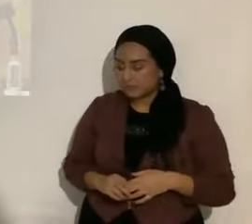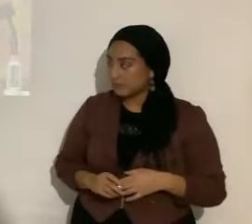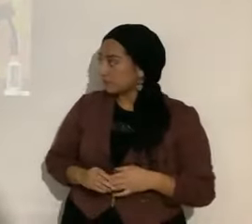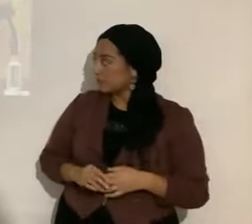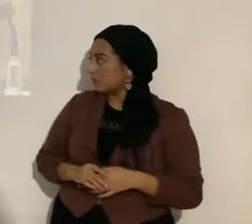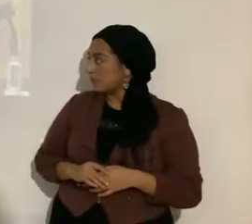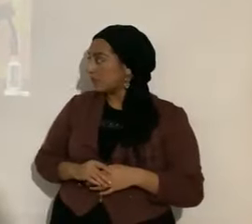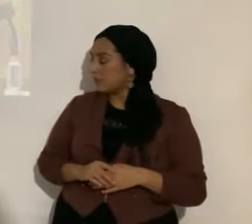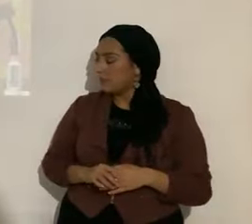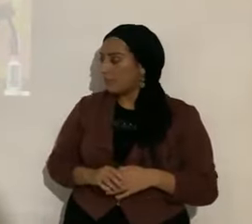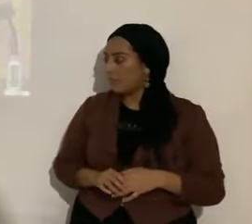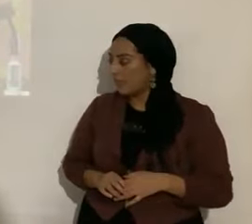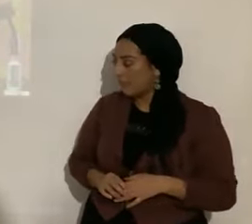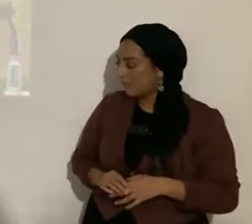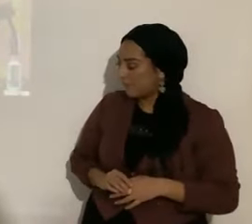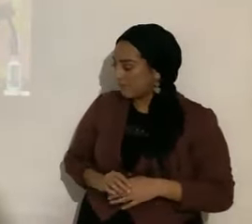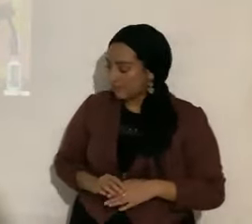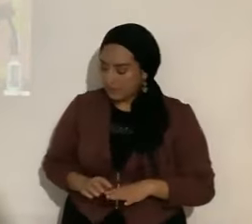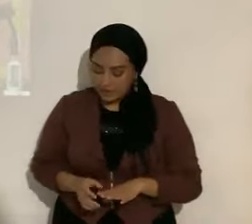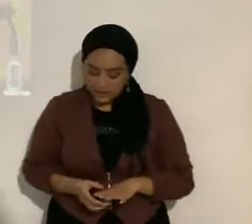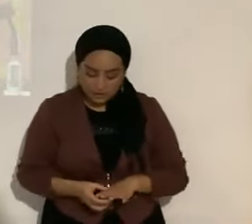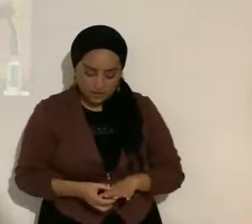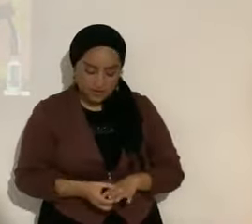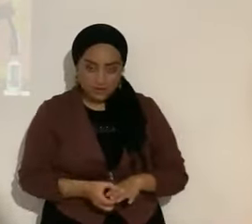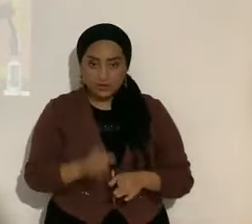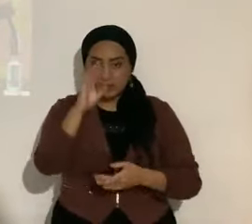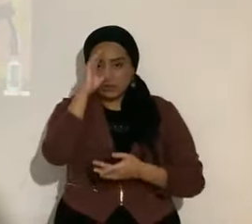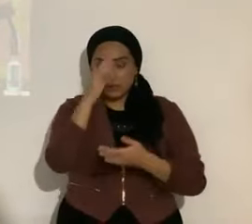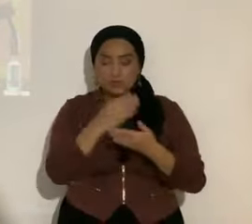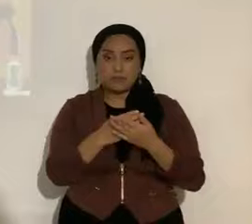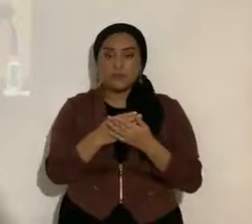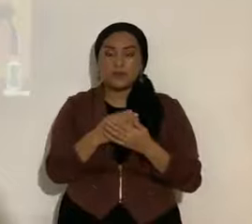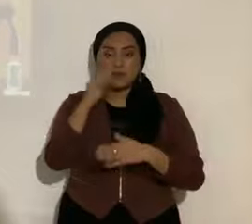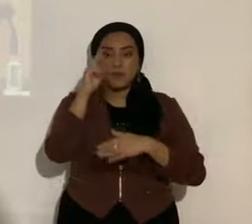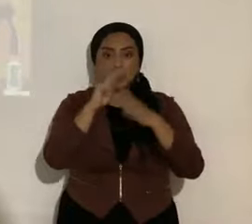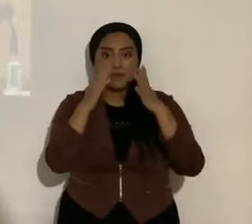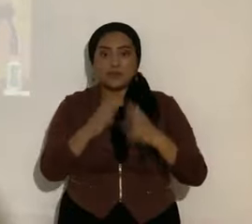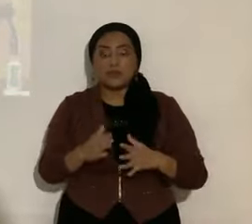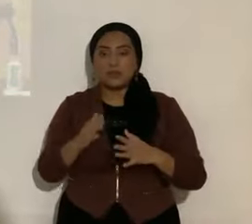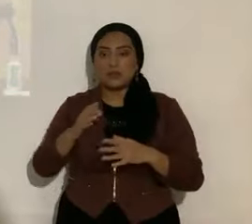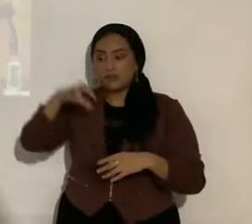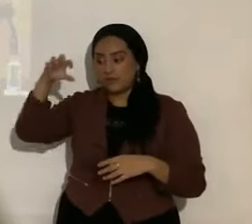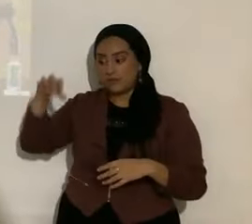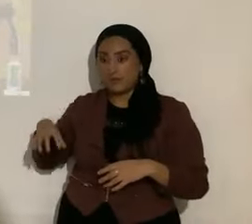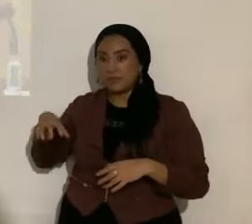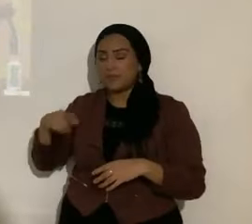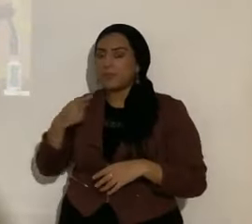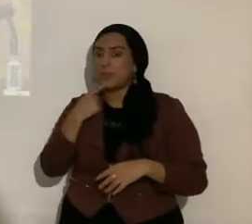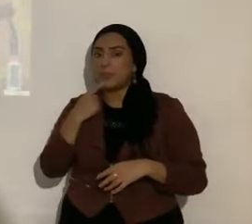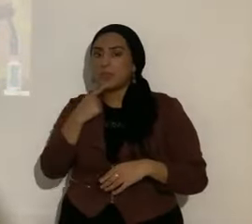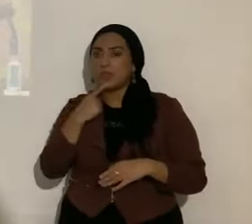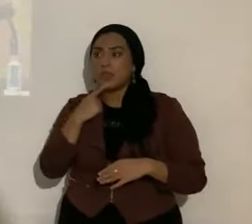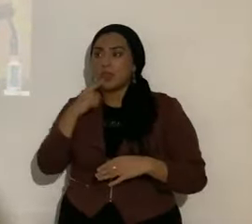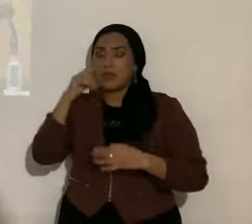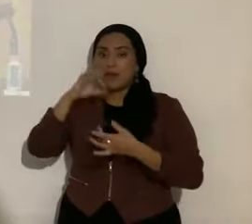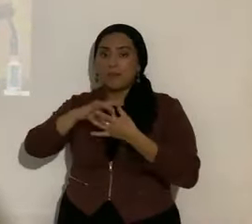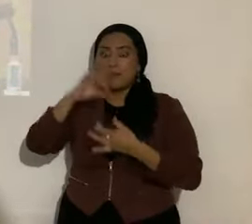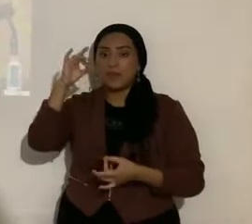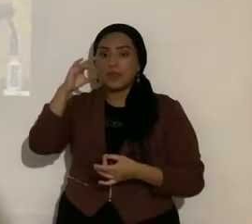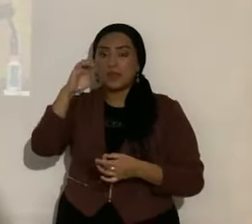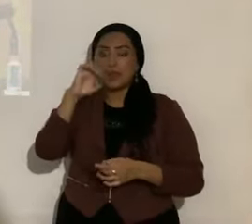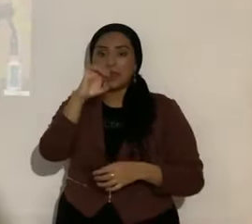que estaba vamos a volver a ver. 15. Viéndole los hijos de los profetas que estaban en Jericó, al otro lado, dijeron, el espíritu de